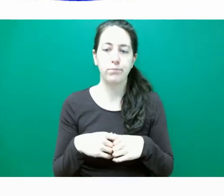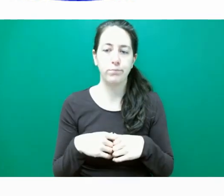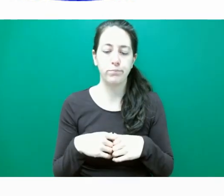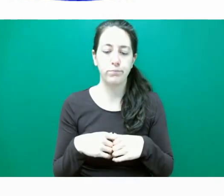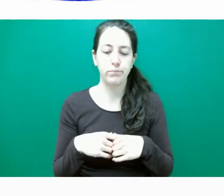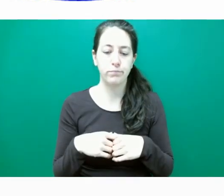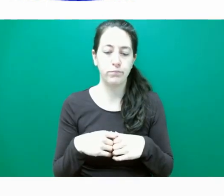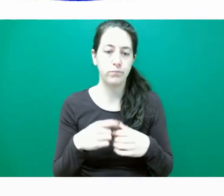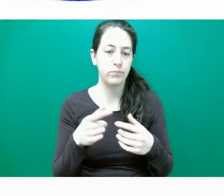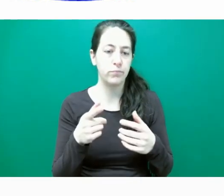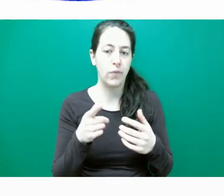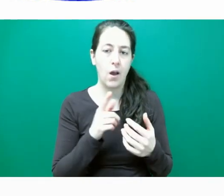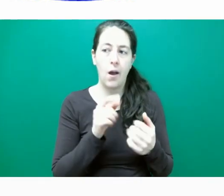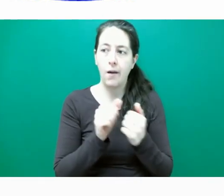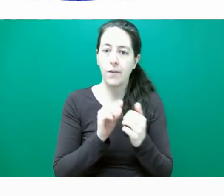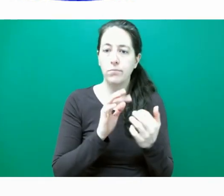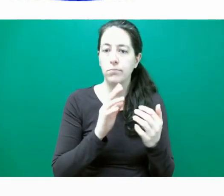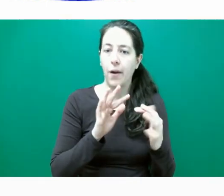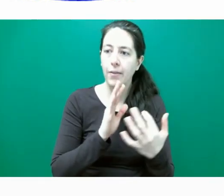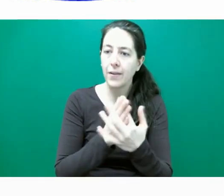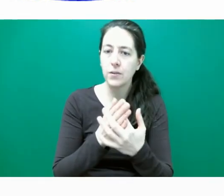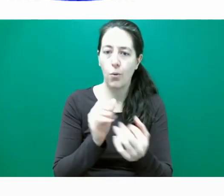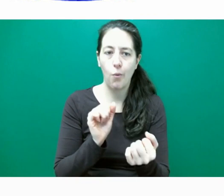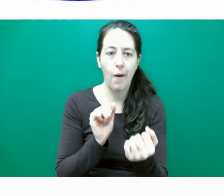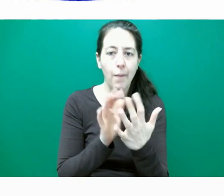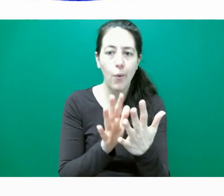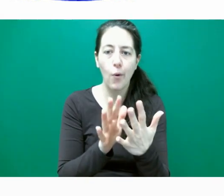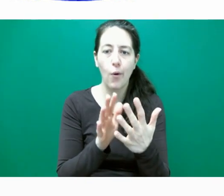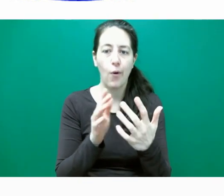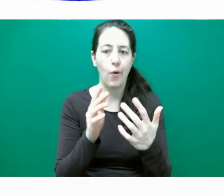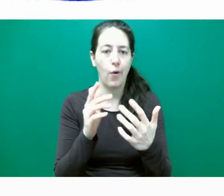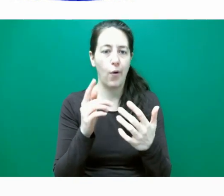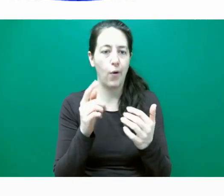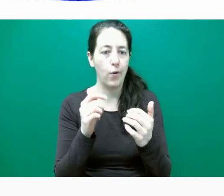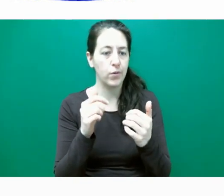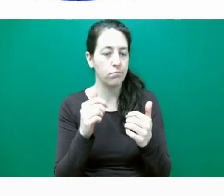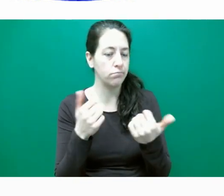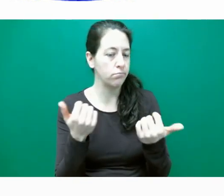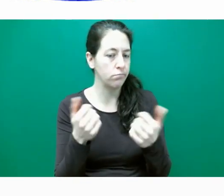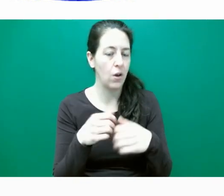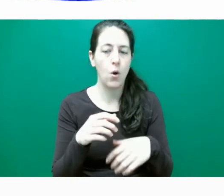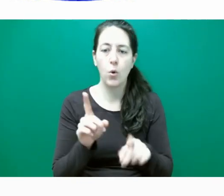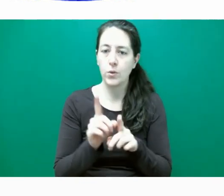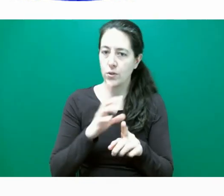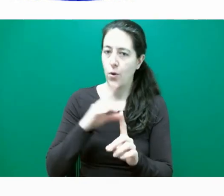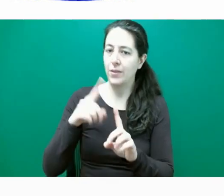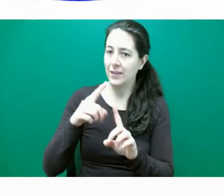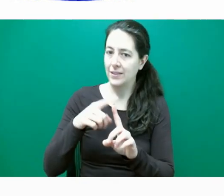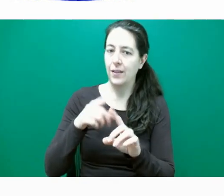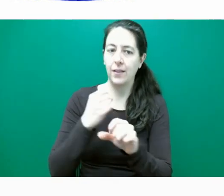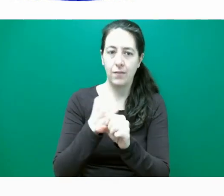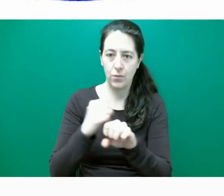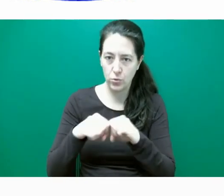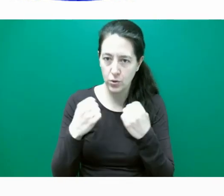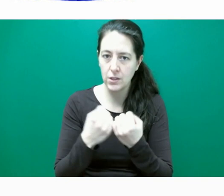ses interventions, que ce soit dans ses approches auprès des élèves. Nous avons aussi une technicienne en travail social qui